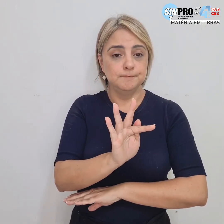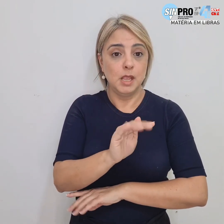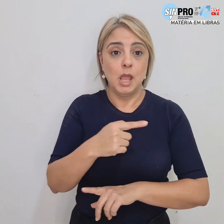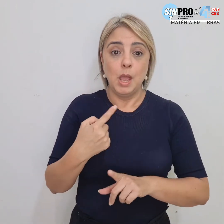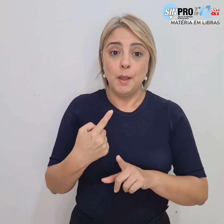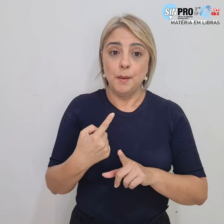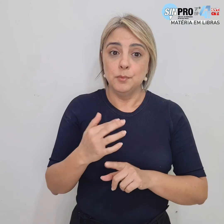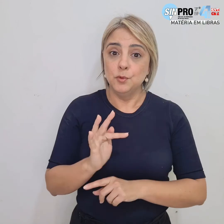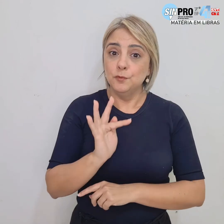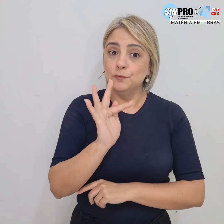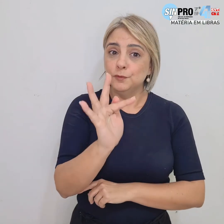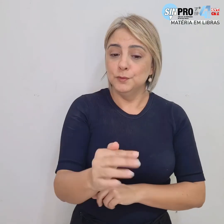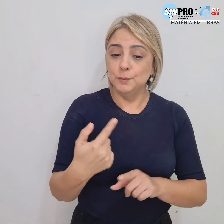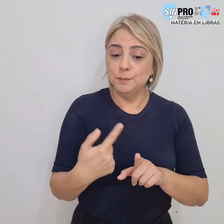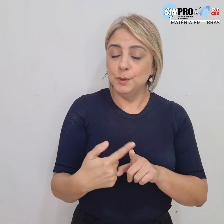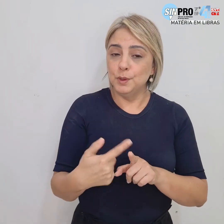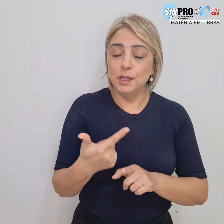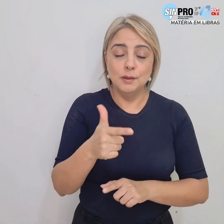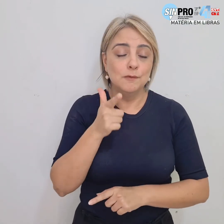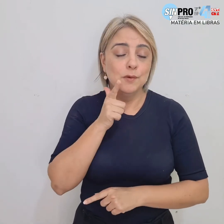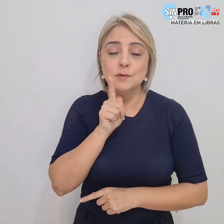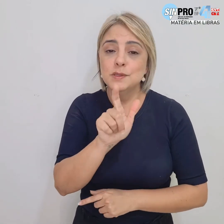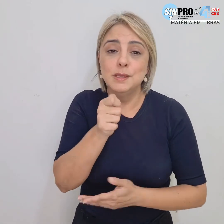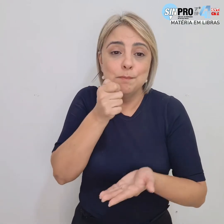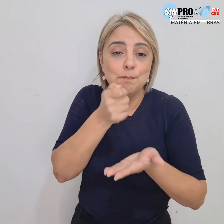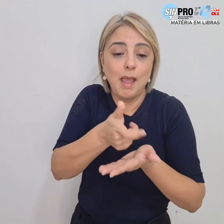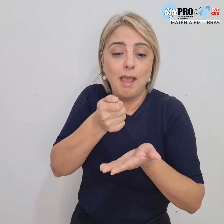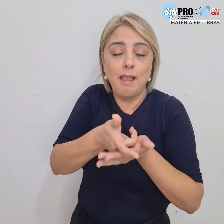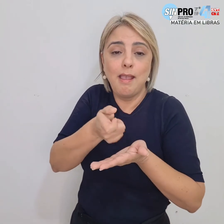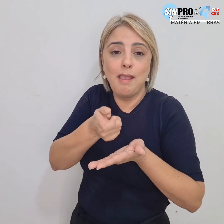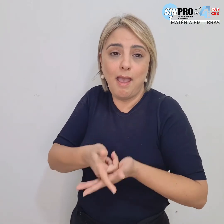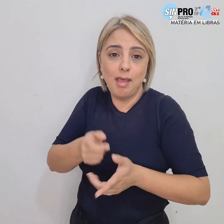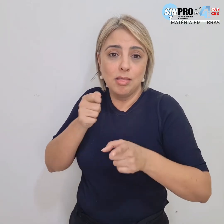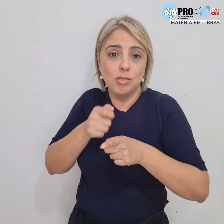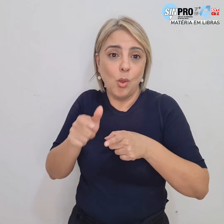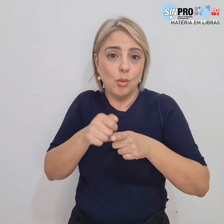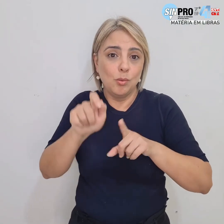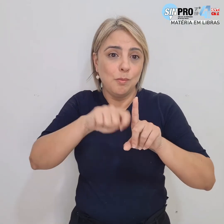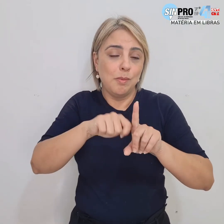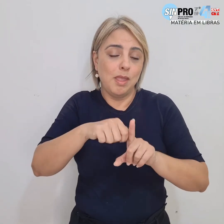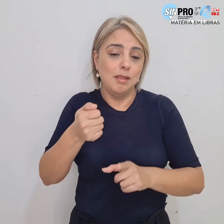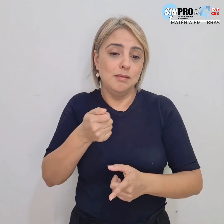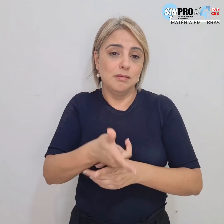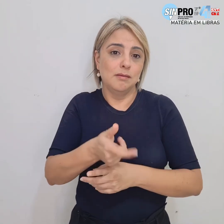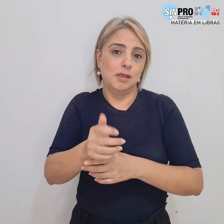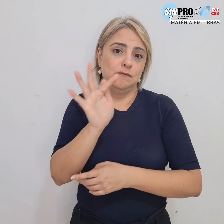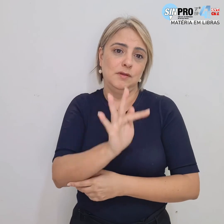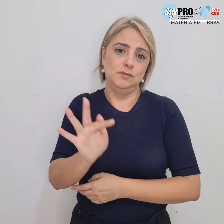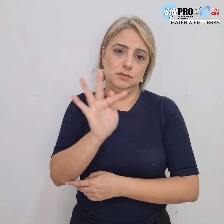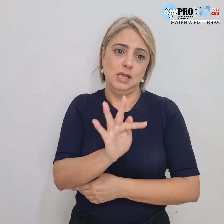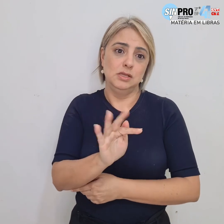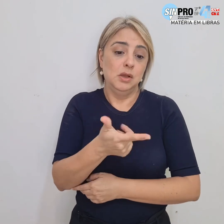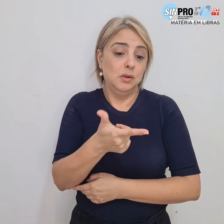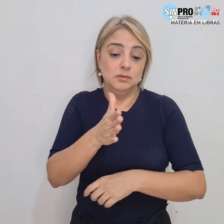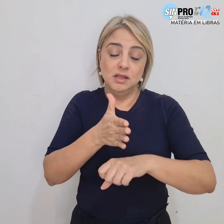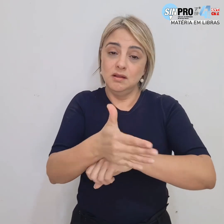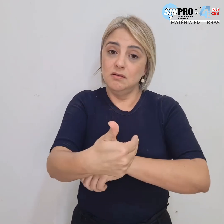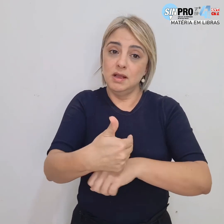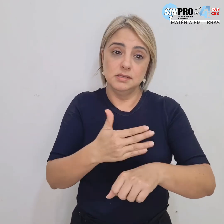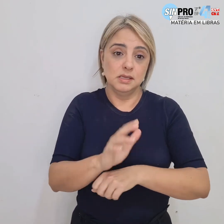nos próximos anos porque não conseguirão pagar as altas mensalidades ou não terão acesso a bolsas de